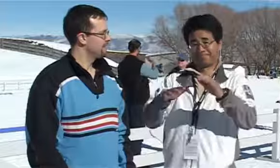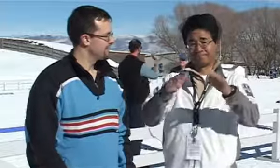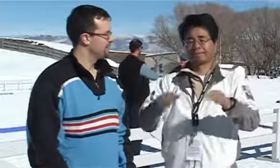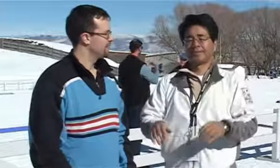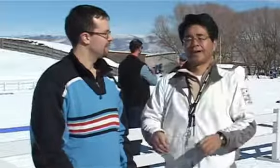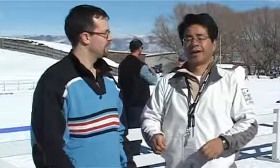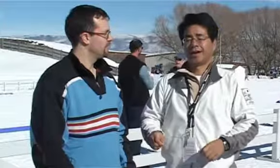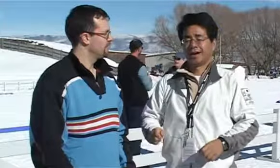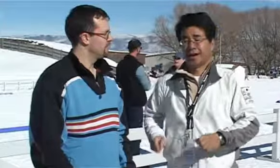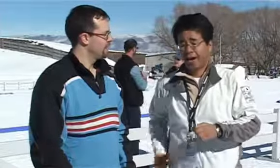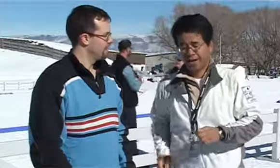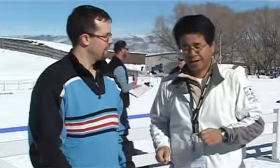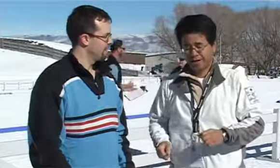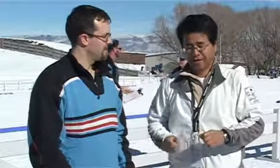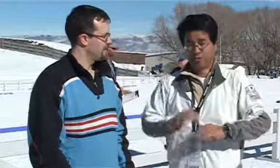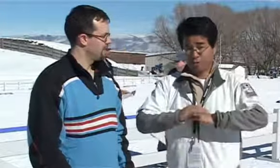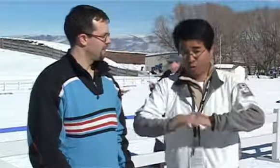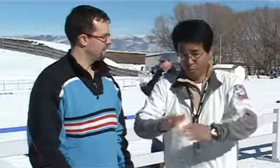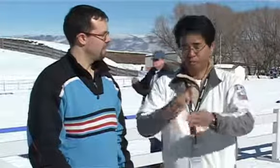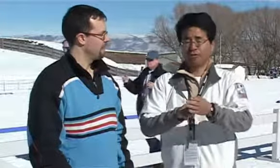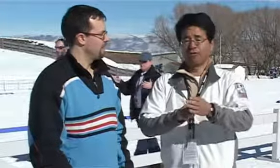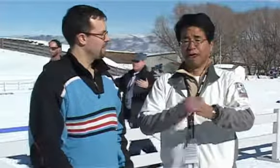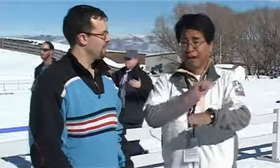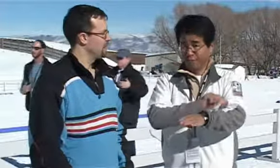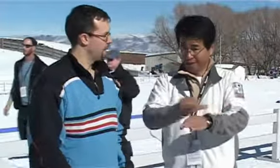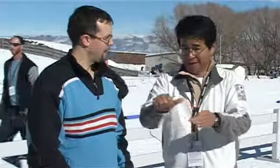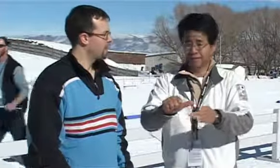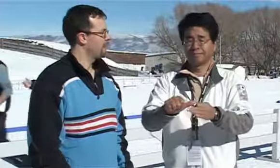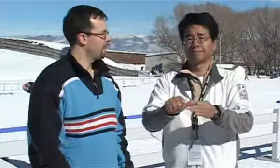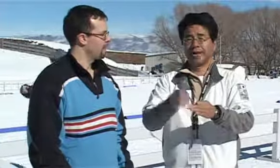Ich komme aus Japan mit dem Team mit Snowboard,